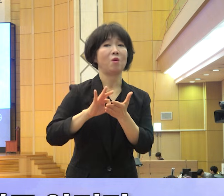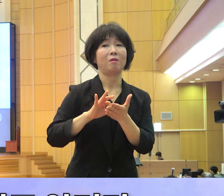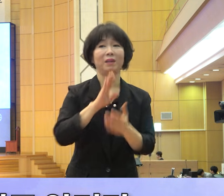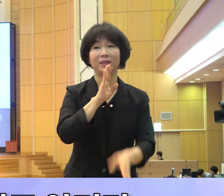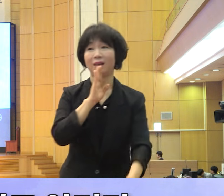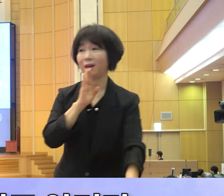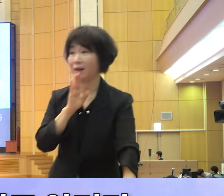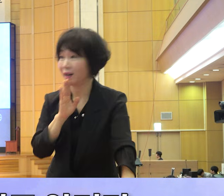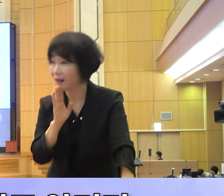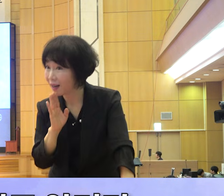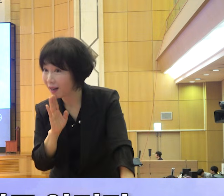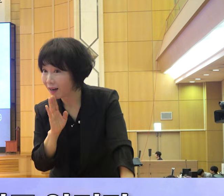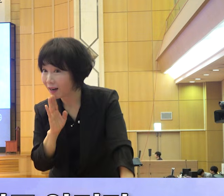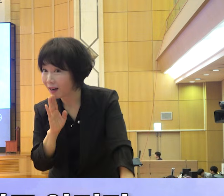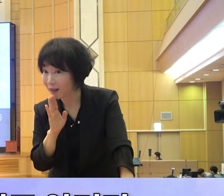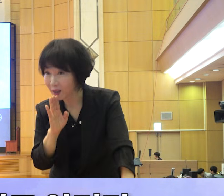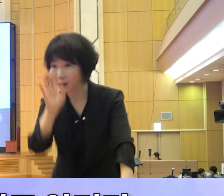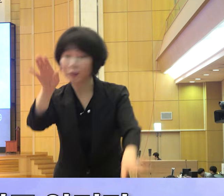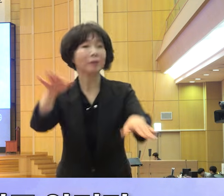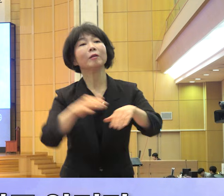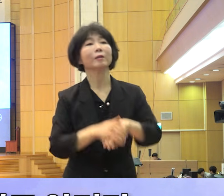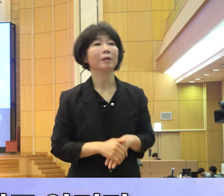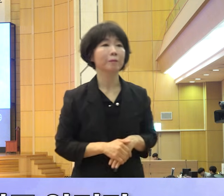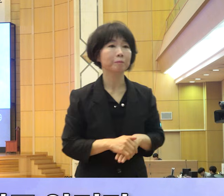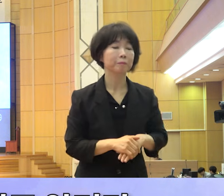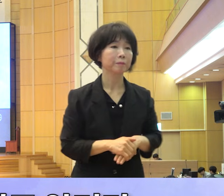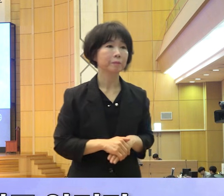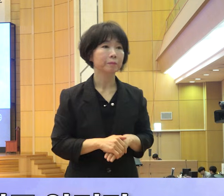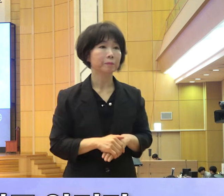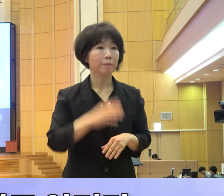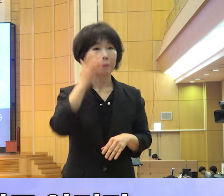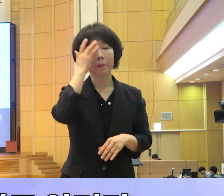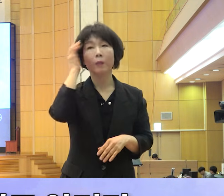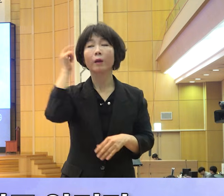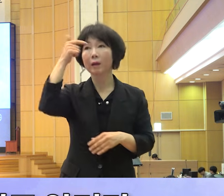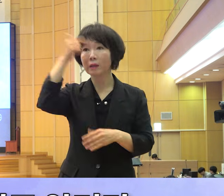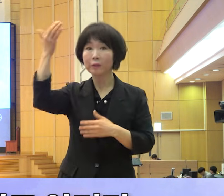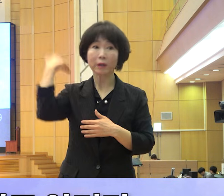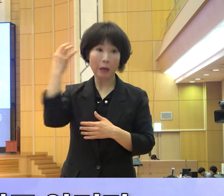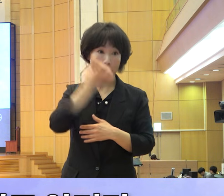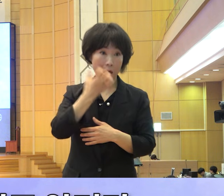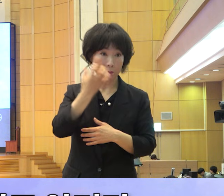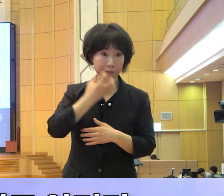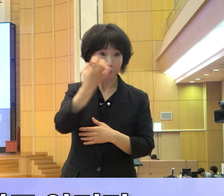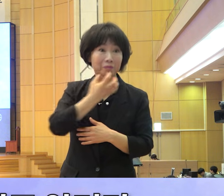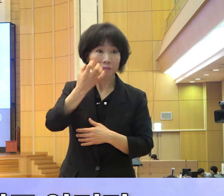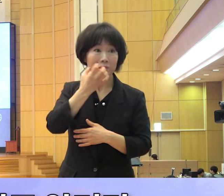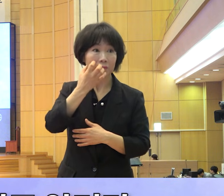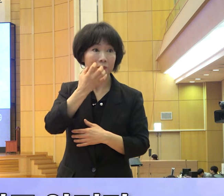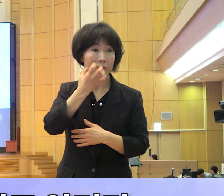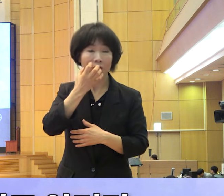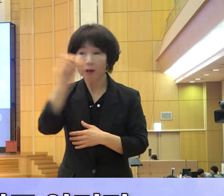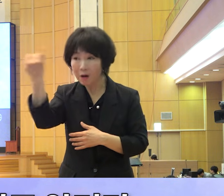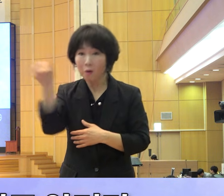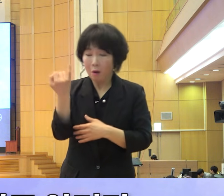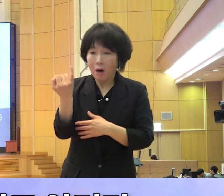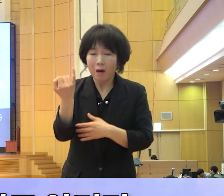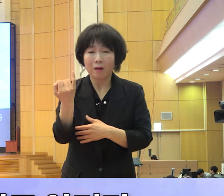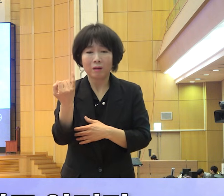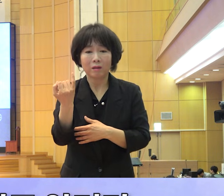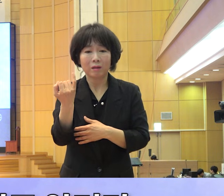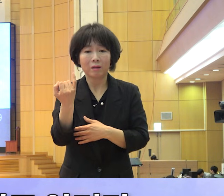옛날에 어떤 성도님이 저에게 기도받으러 왔다가, 목사님